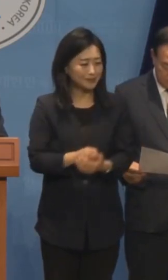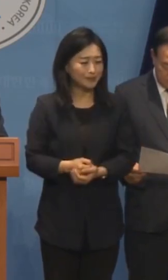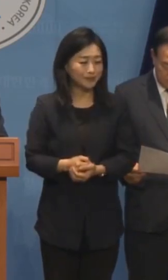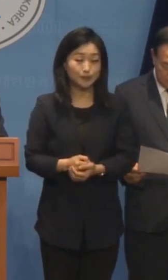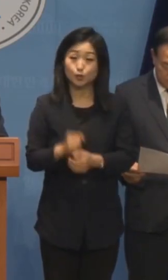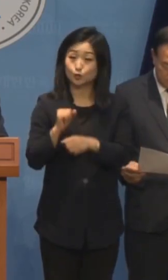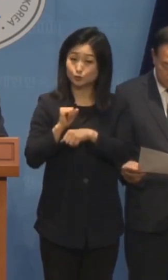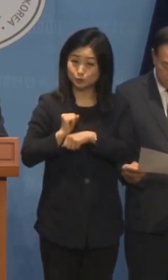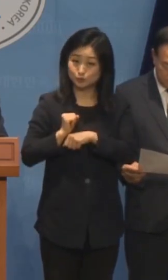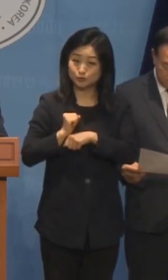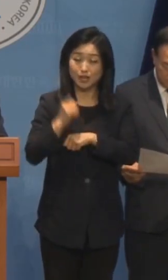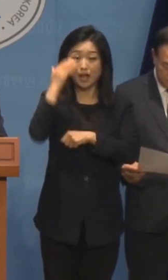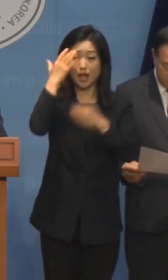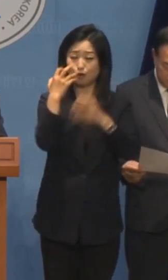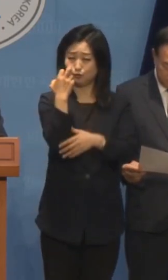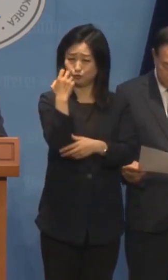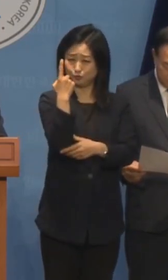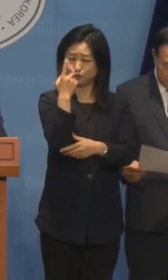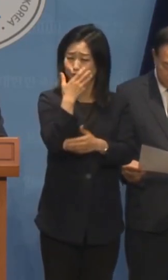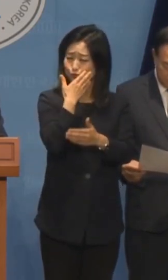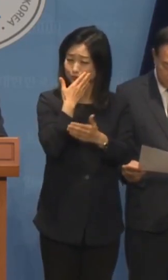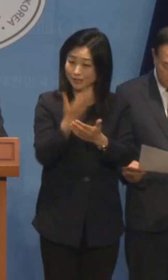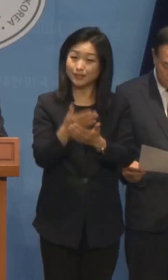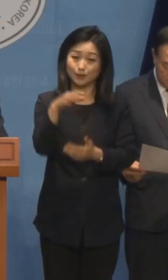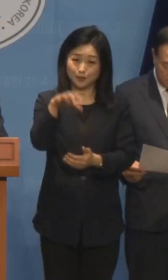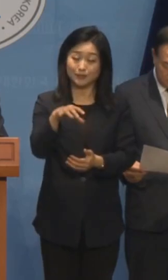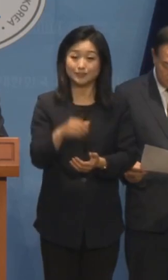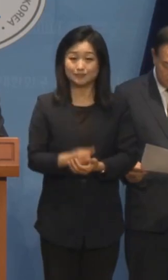군은 대한민국 수호의 최후 보루입니다.